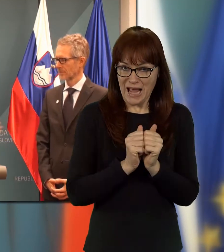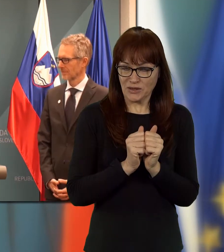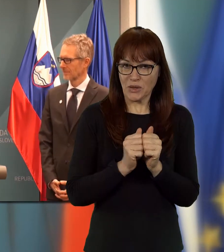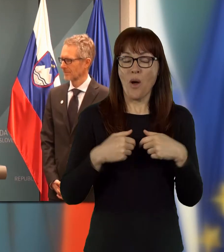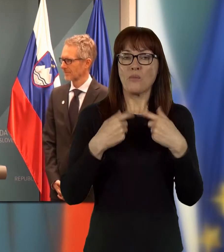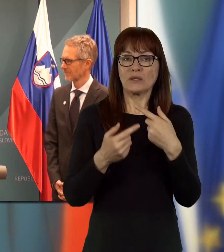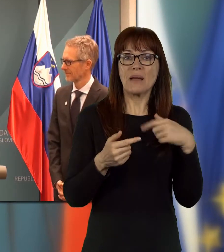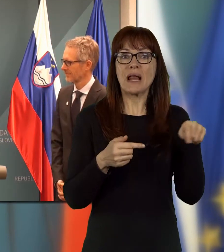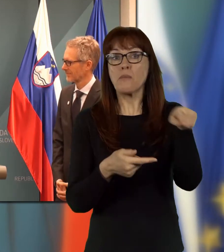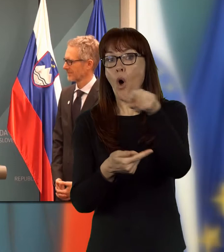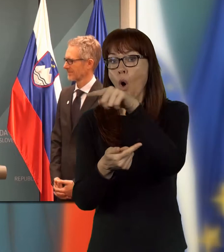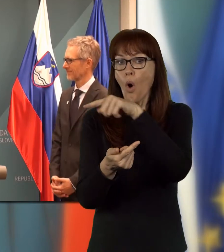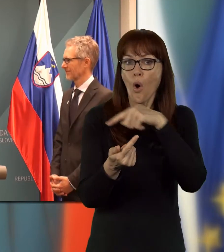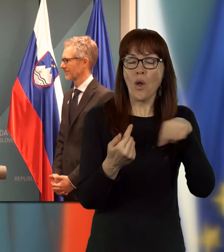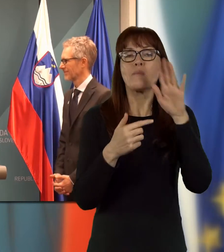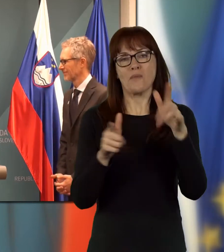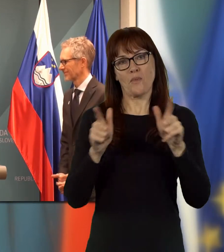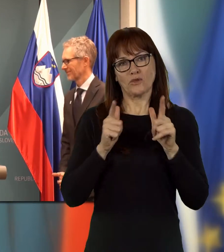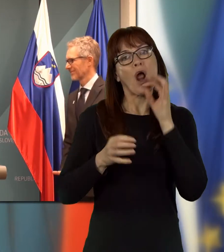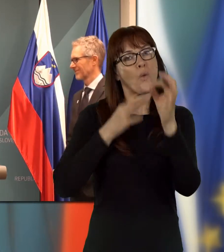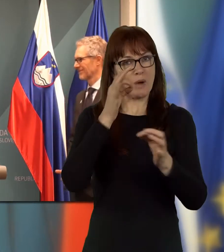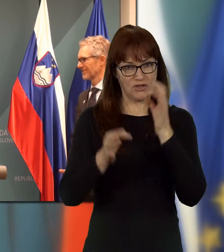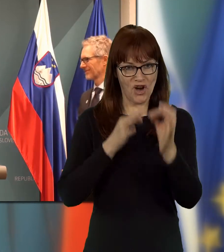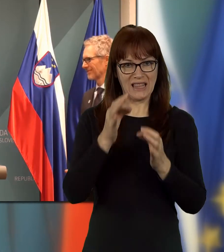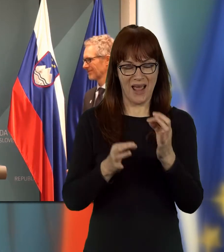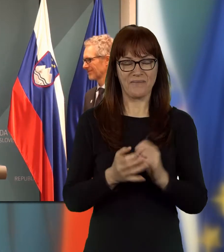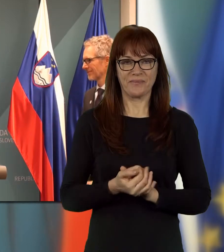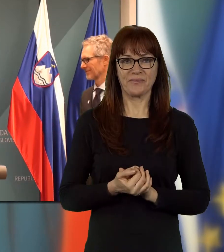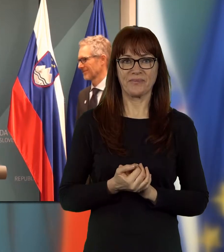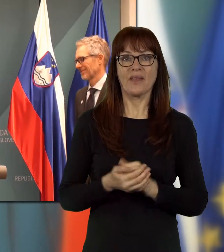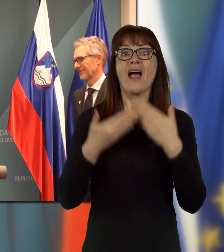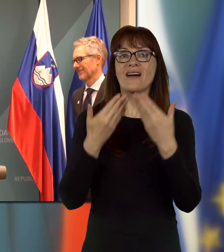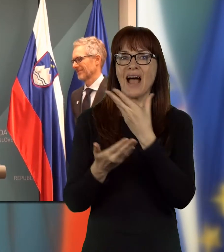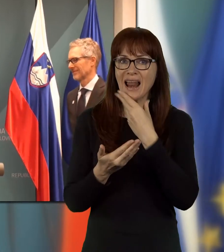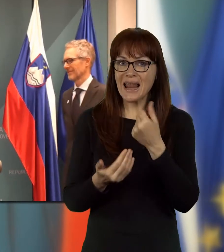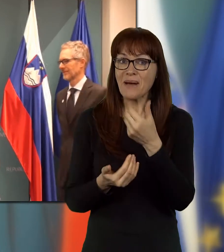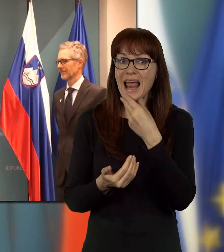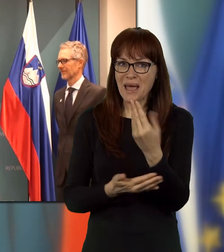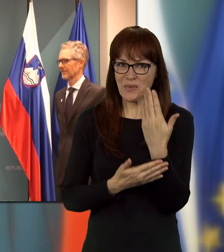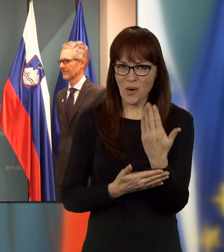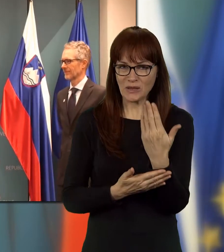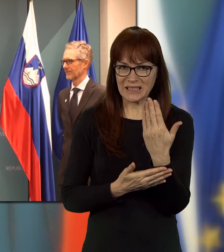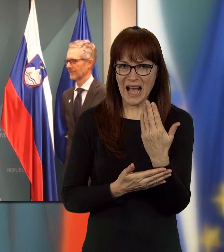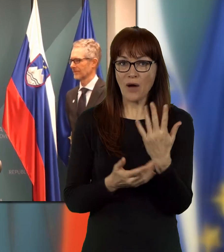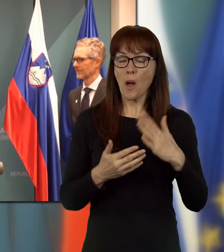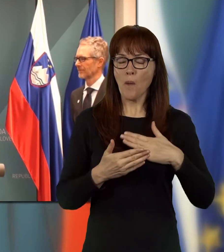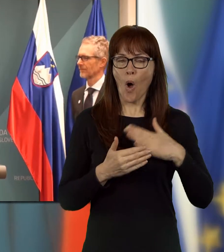potem gremo naokrog, pa potem bomo počakali vprašanja. Hvala lepa in lep